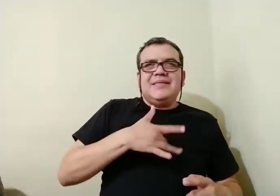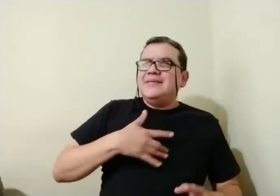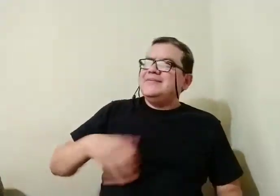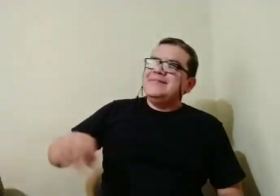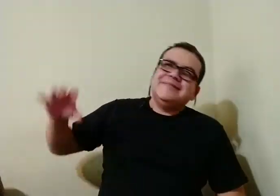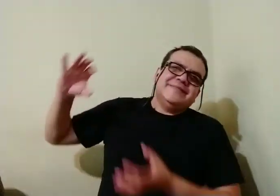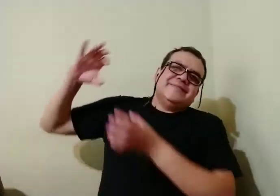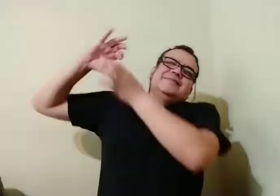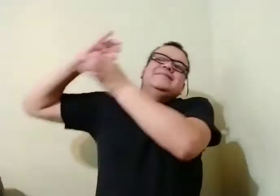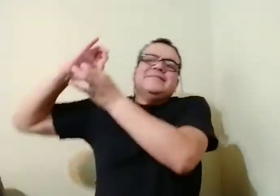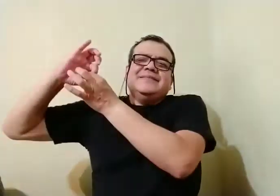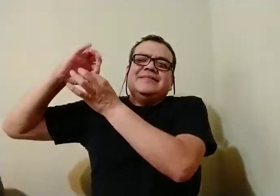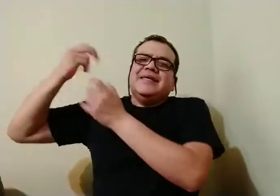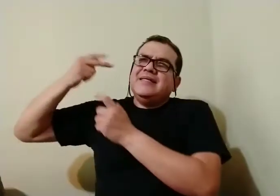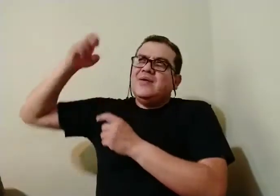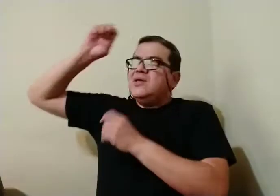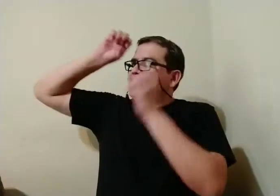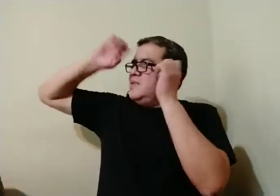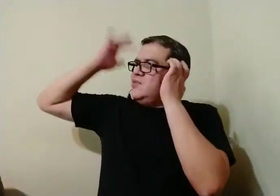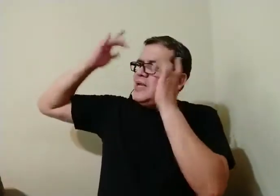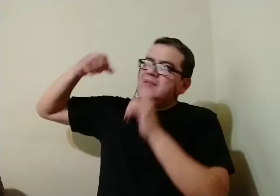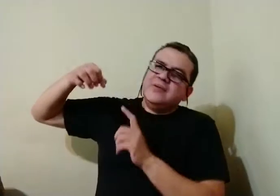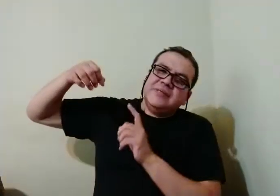eso lograron resultados milagrosos.